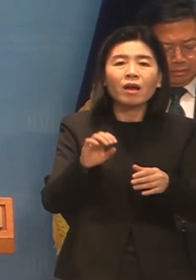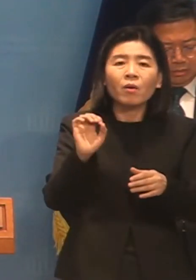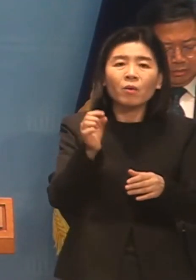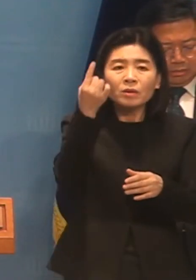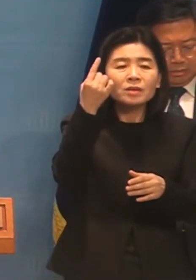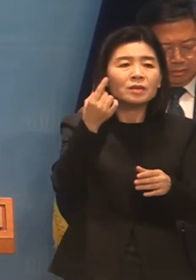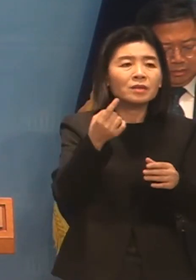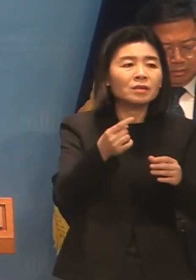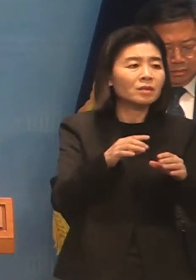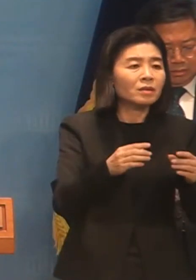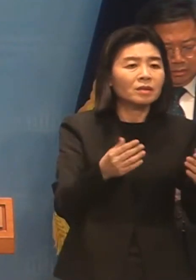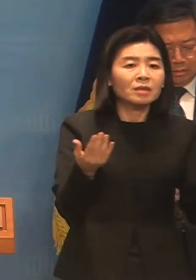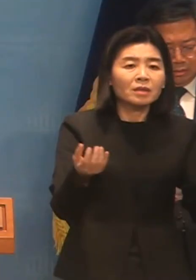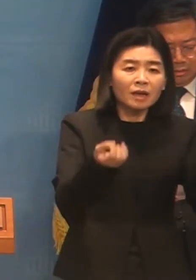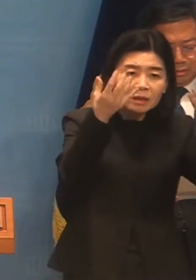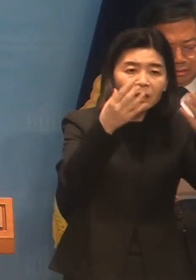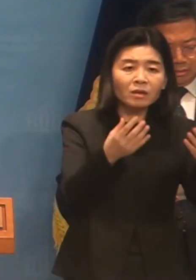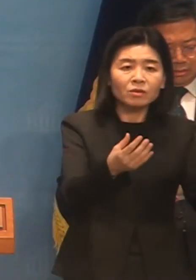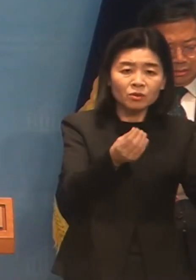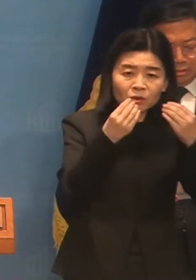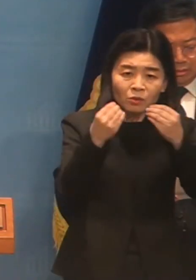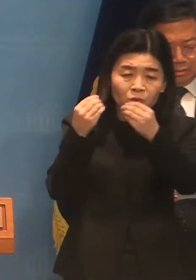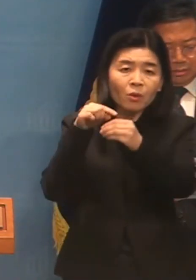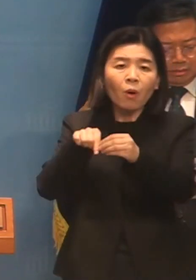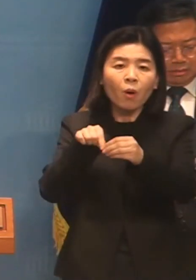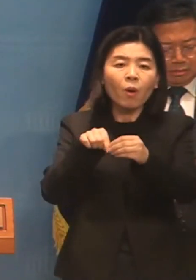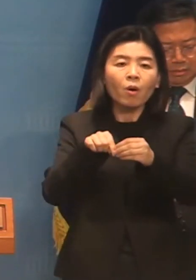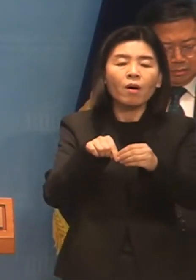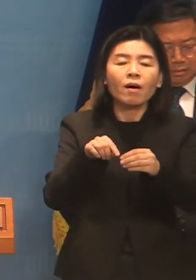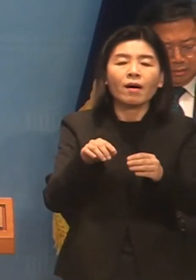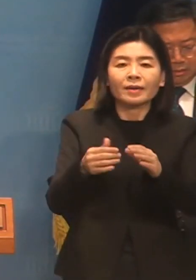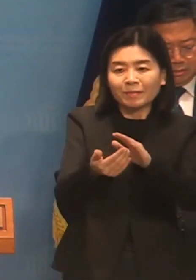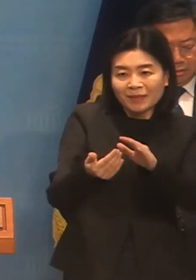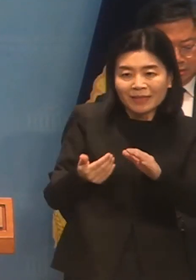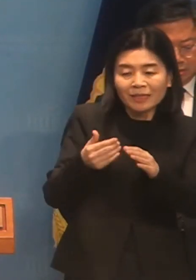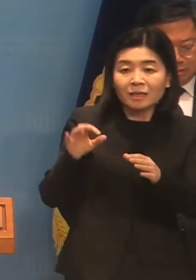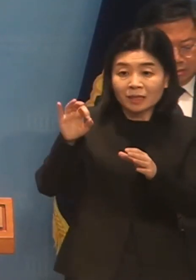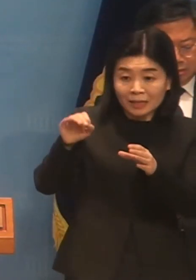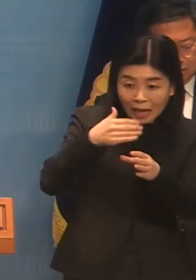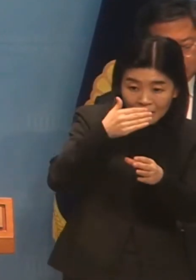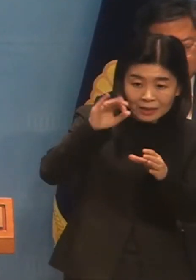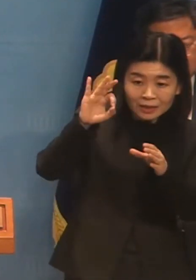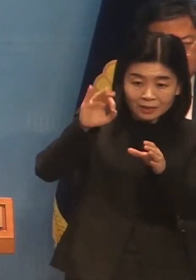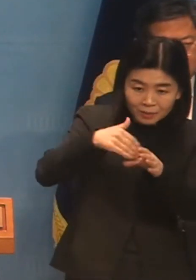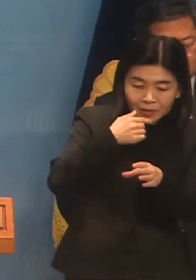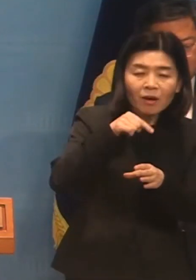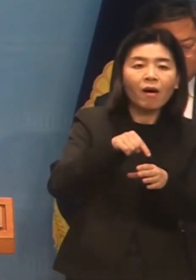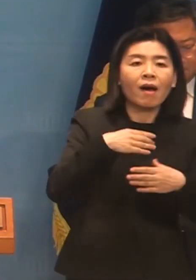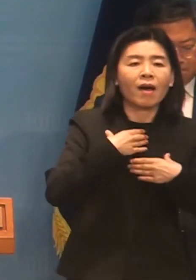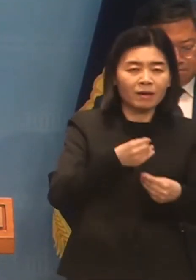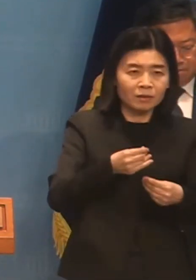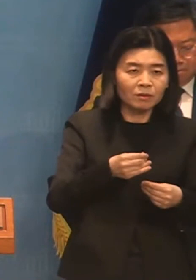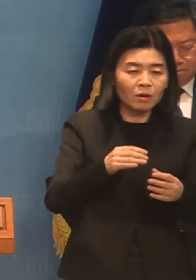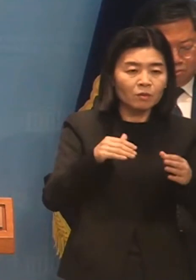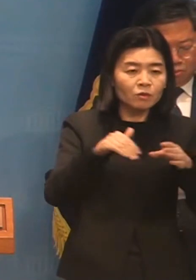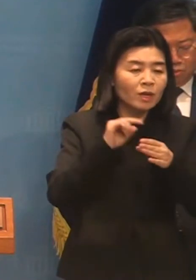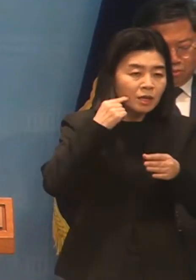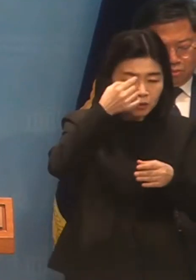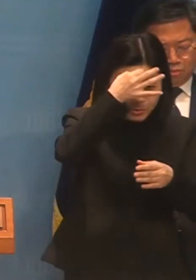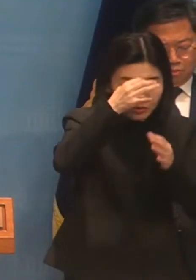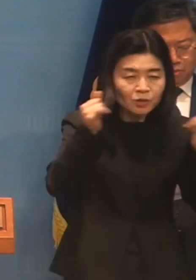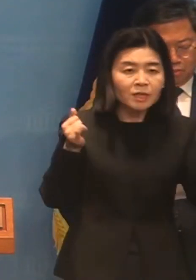취소되던 무대에 대해 선결제 시스템 도입으로 제도적 안전망을 구축하여 문화예술인들이